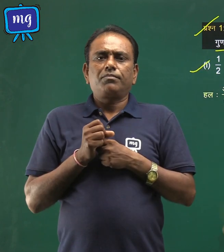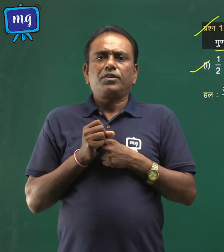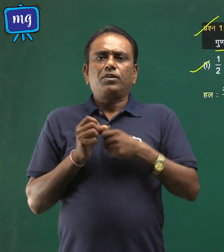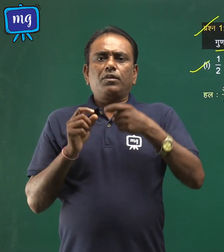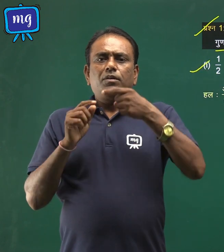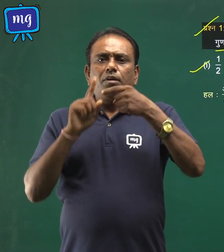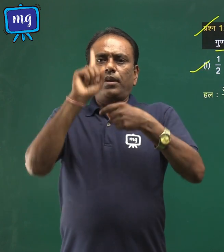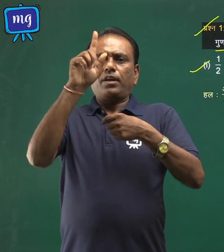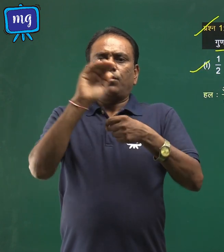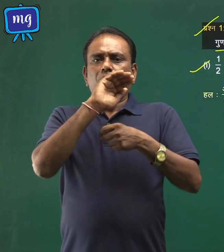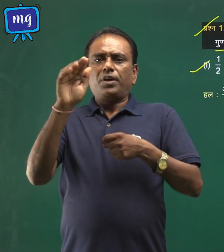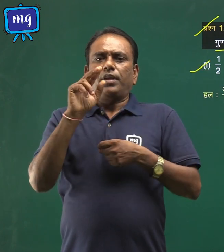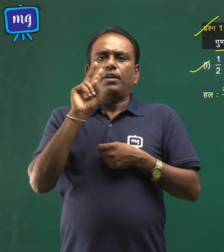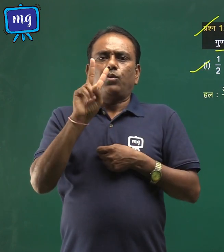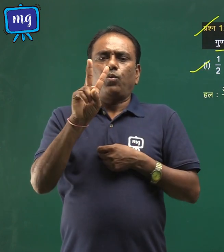1/2,